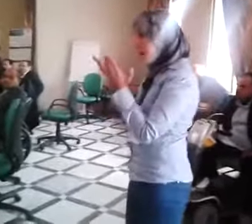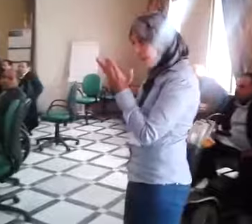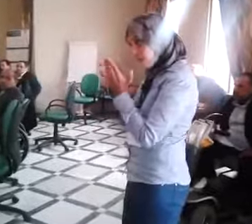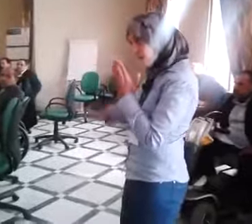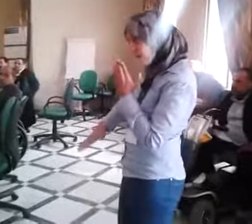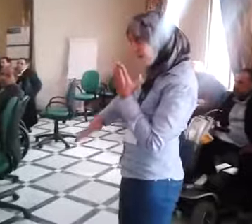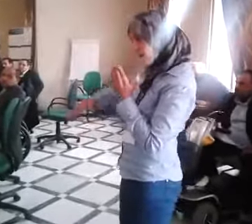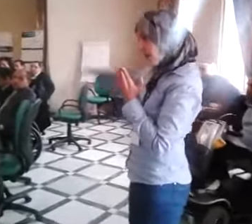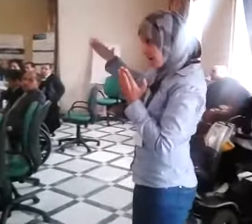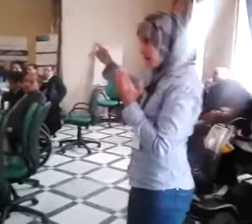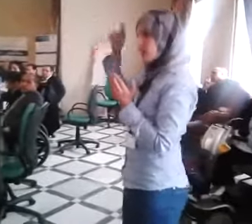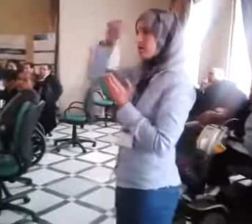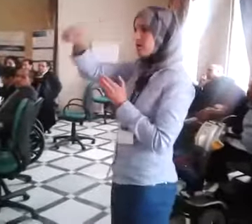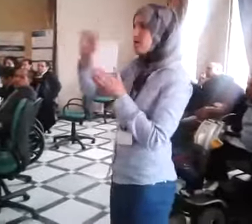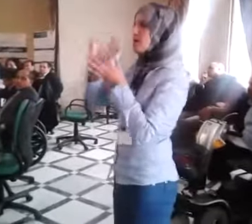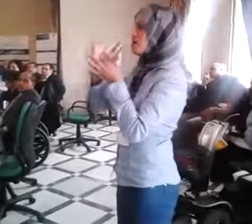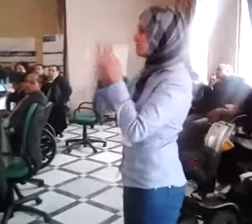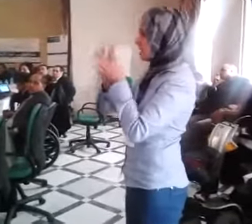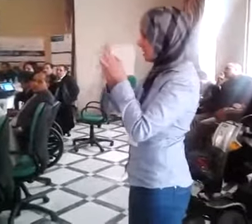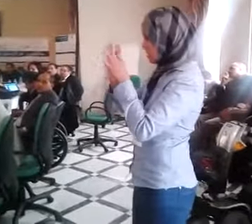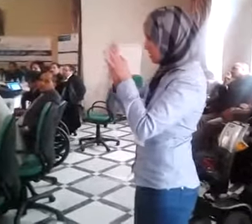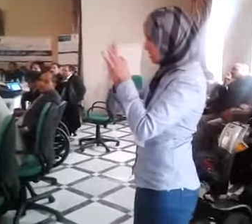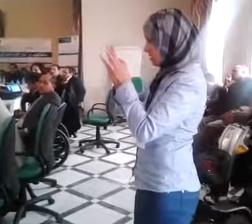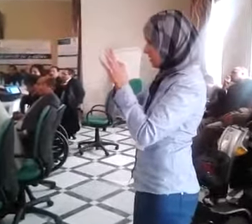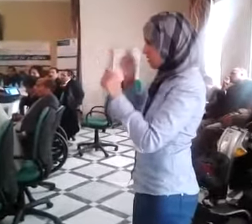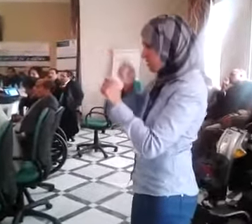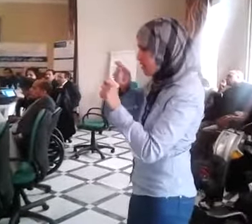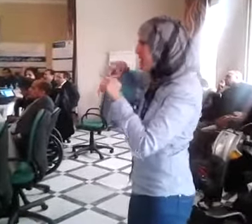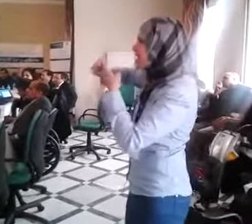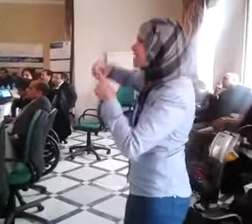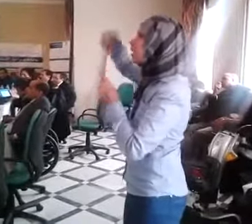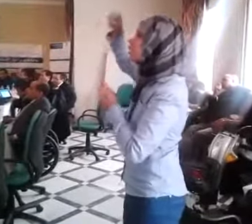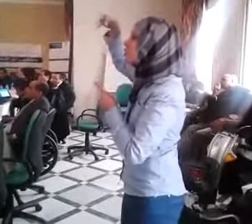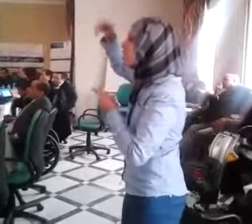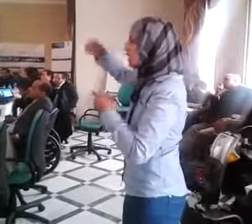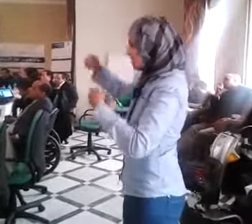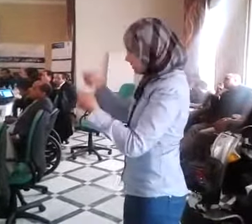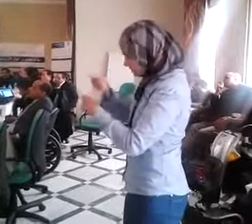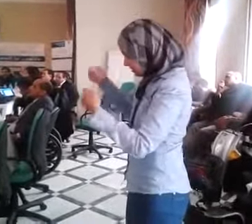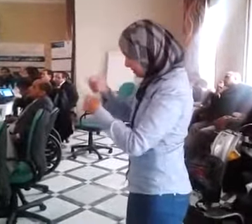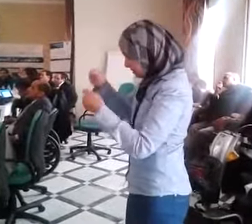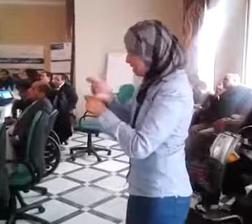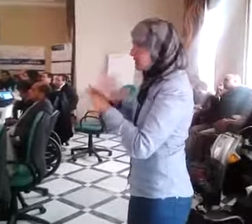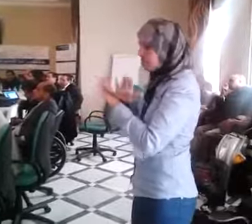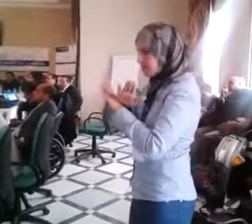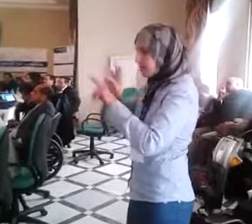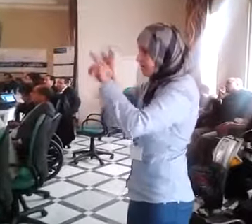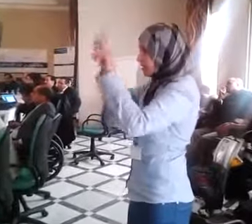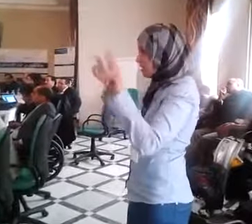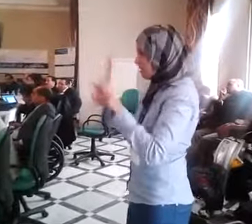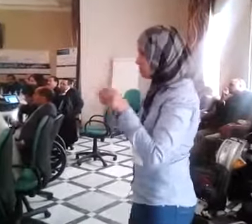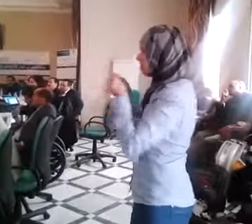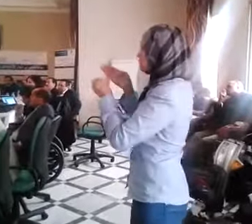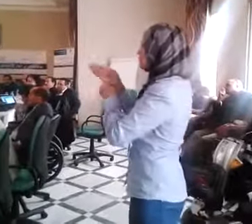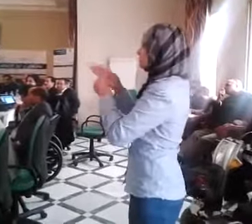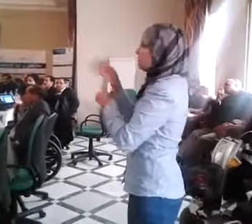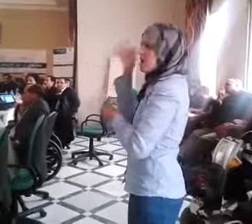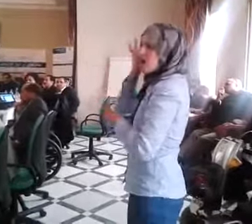فرصة ديالهم على خدمة المساوية مع باقي الأشخاص الآخرين يكونوا بالفاسوية باقي الأشخاص